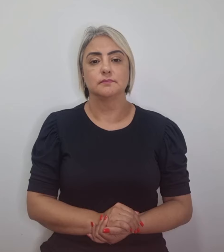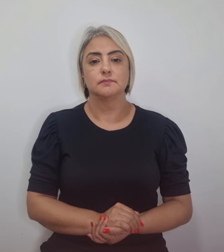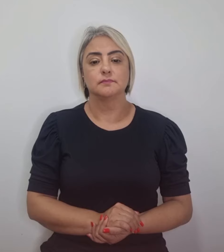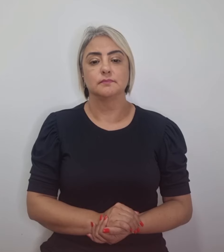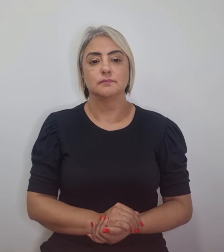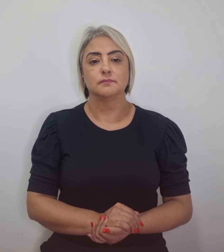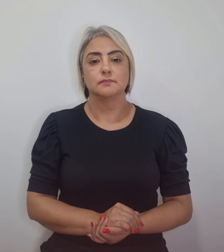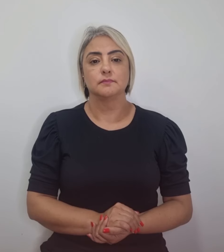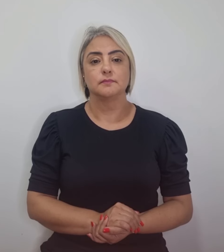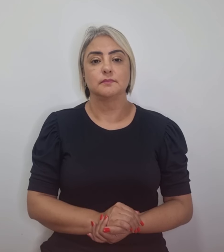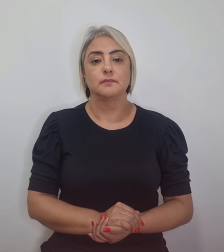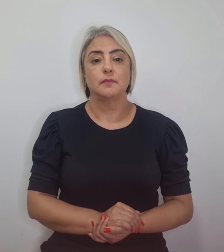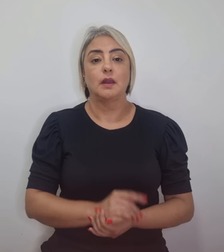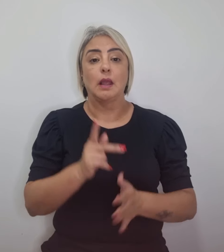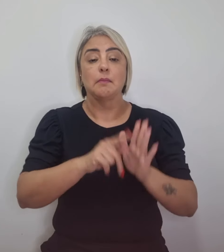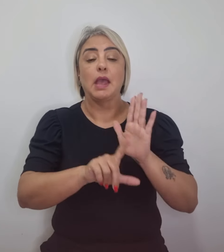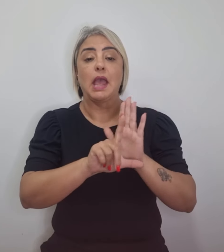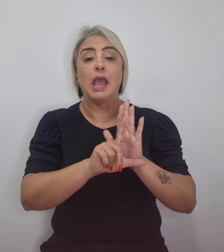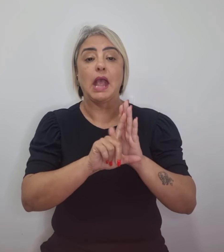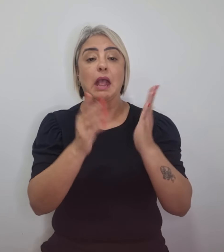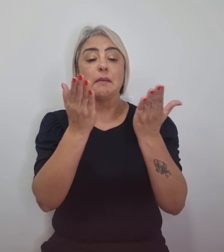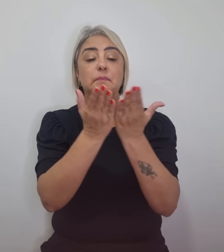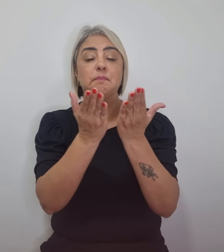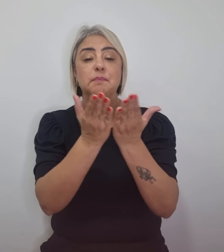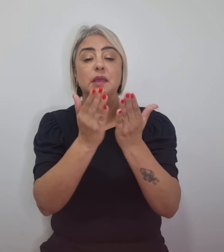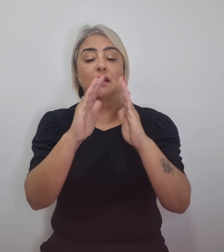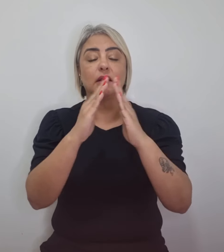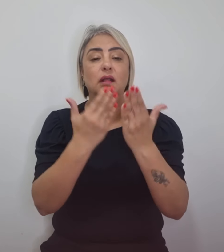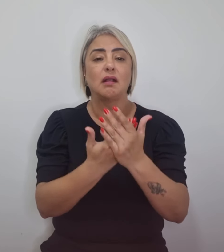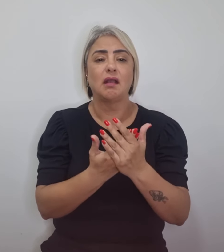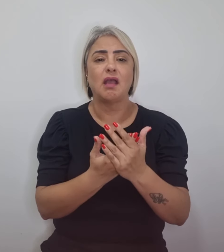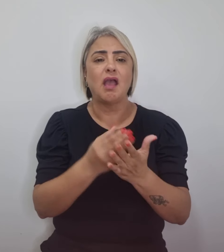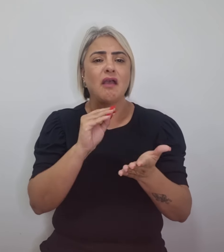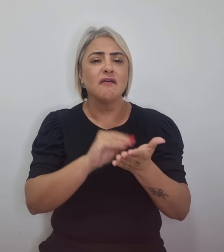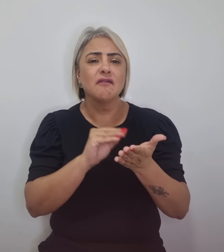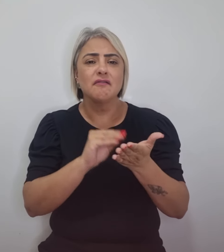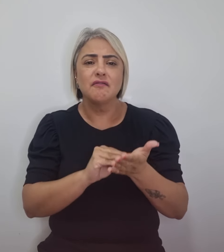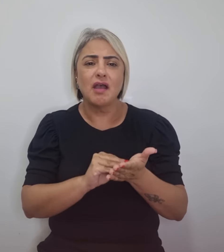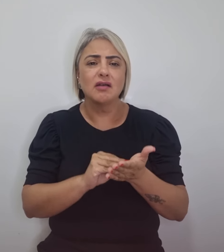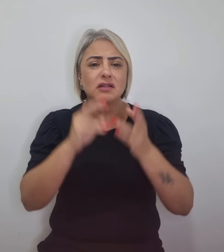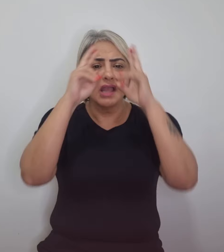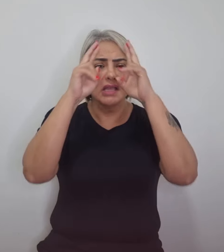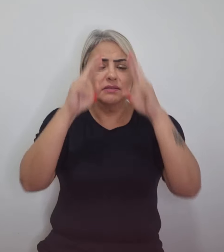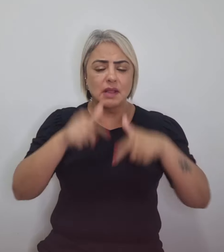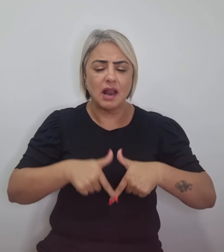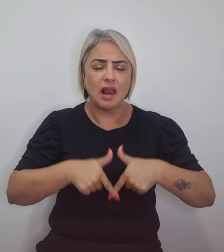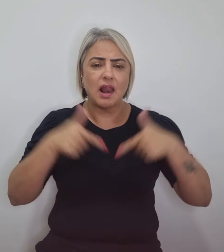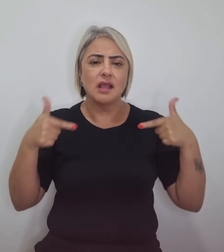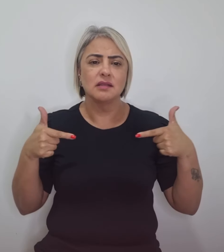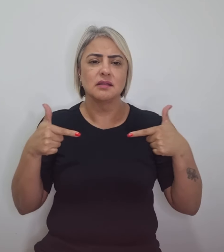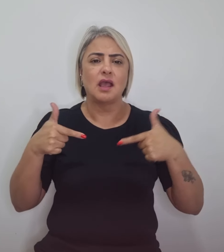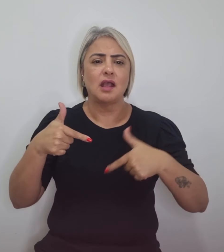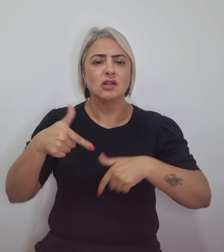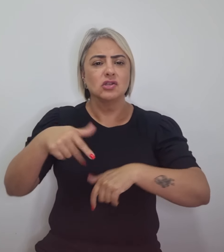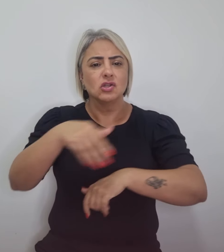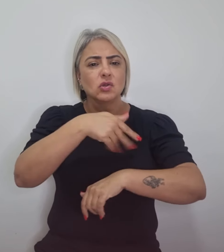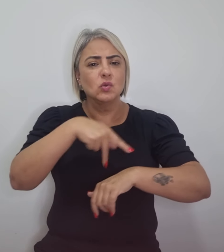PL da Bíblia nas escolas desrespeita laicidade do Estado. Nenhuma das